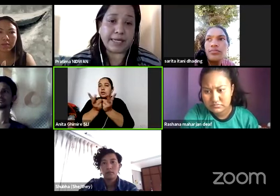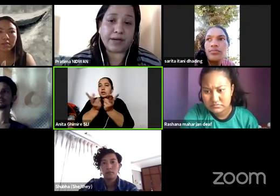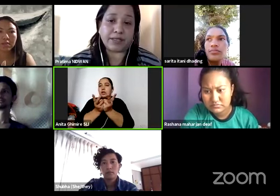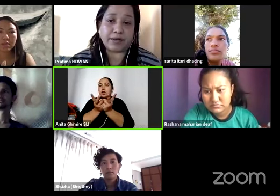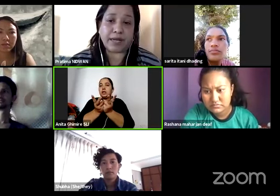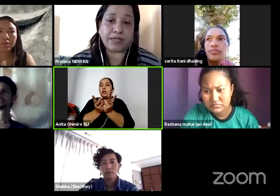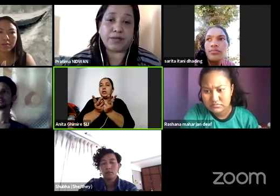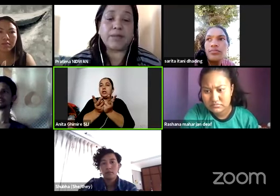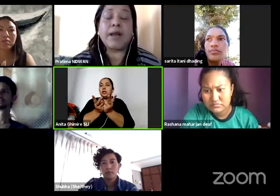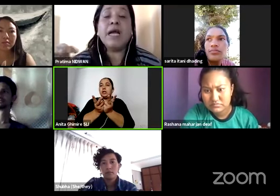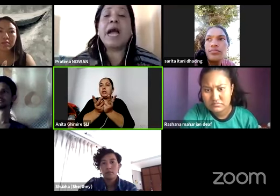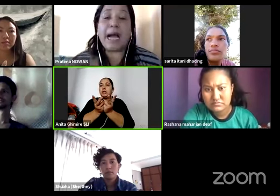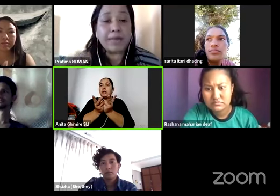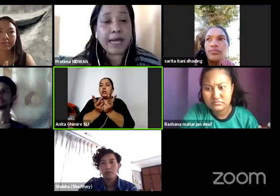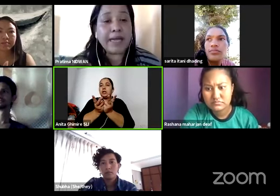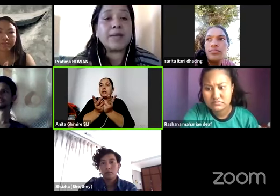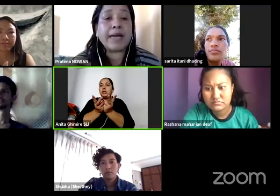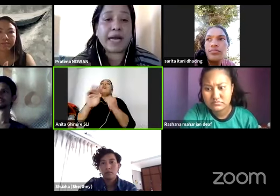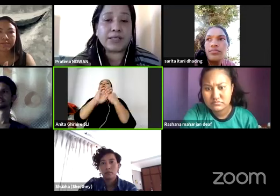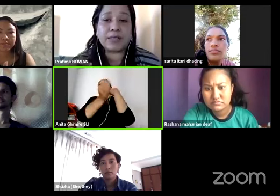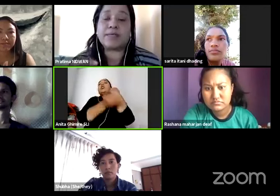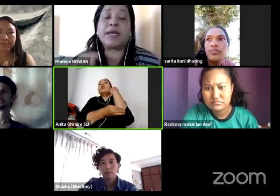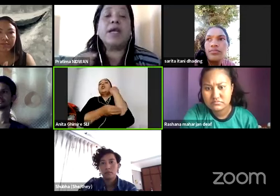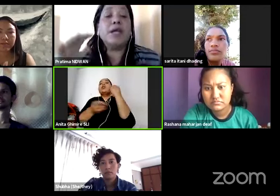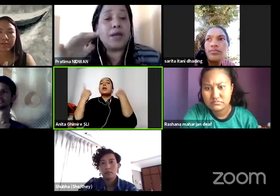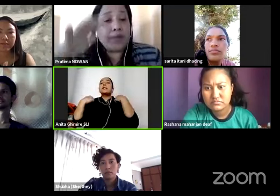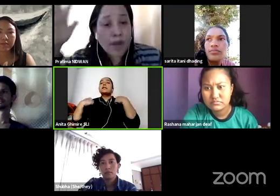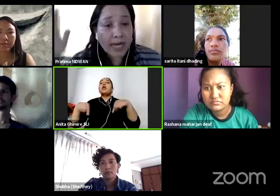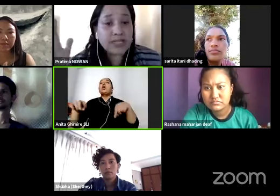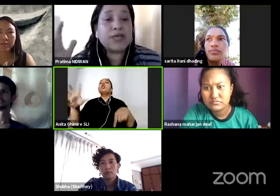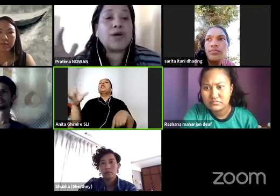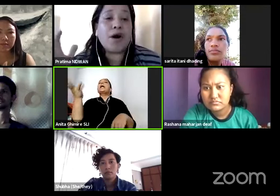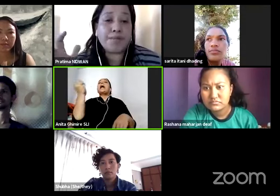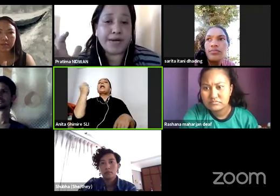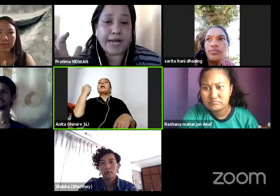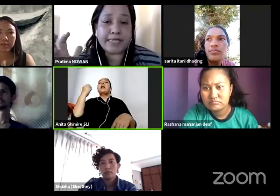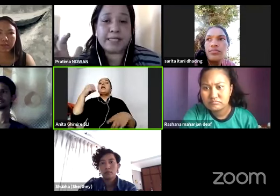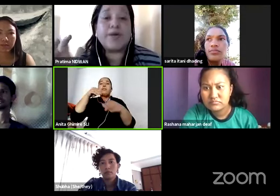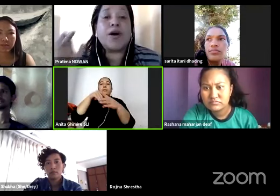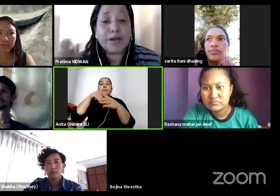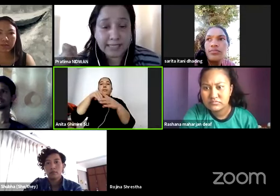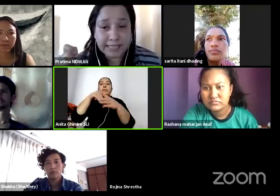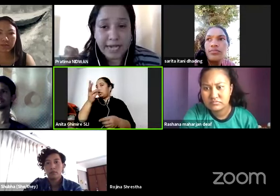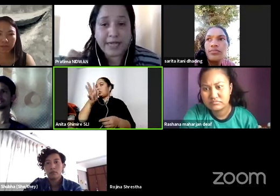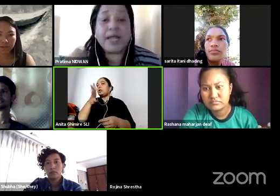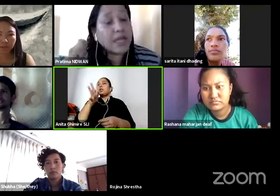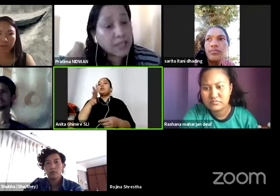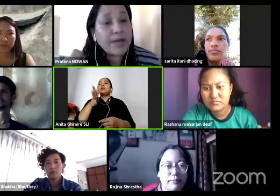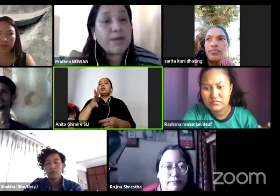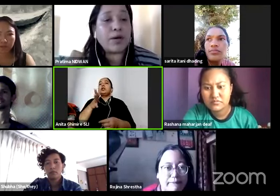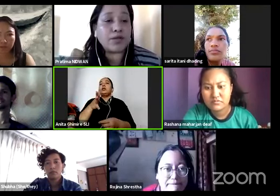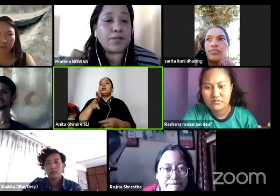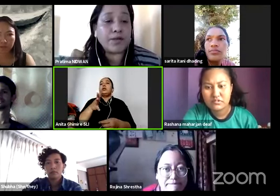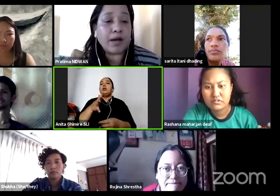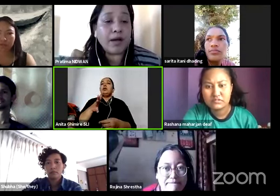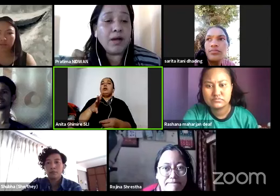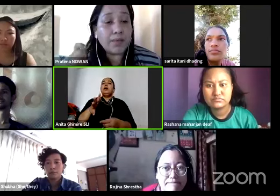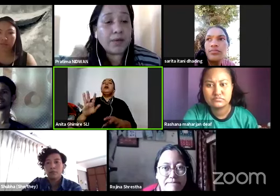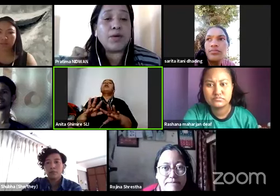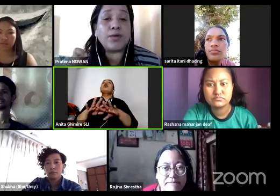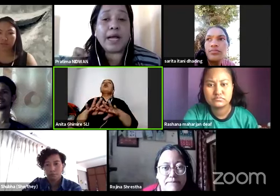हामीले चाहिँ हेर्न सकेका छैनौँ। त्यही भएर हामीलाई एकदमै खाँचो के भन्दाखेरि एउटा वाइडर कम्प्रिहेन्सिभ अन्डरस्ट्यान्डिङ एकदमै